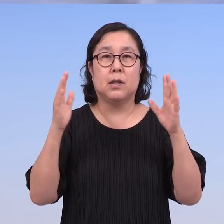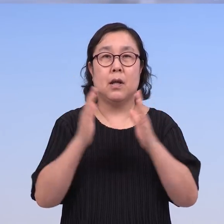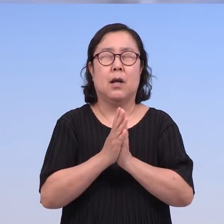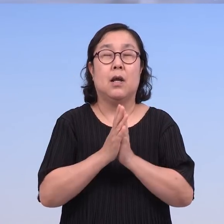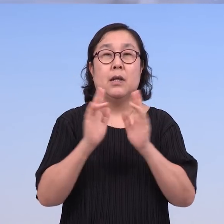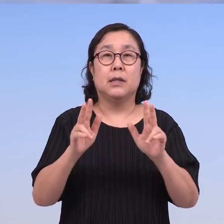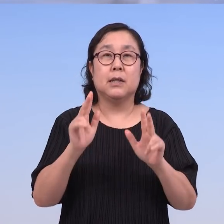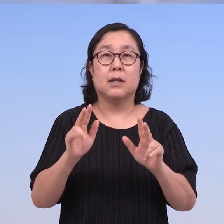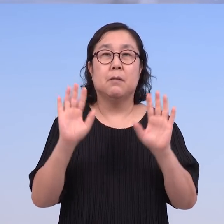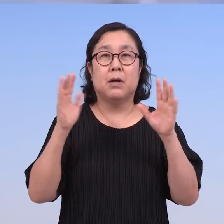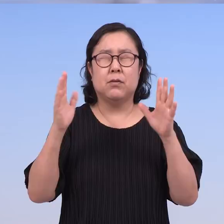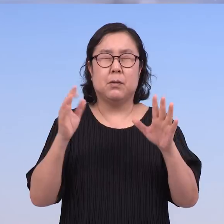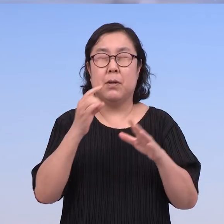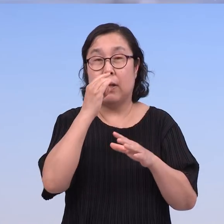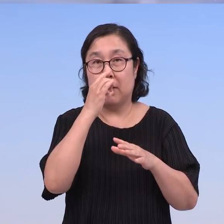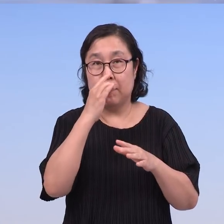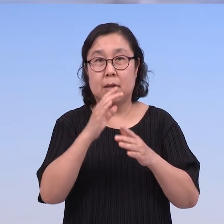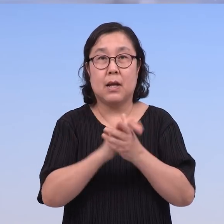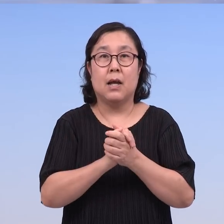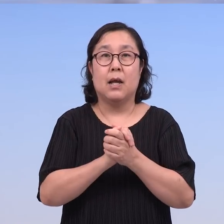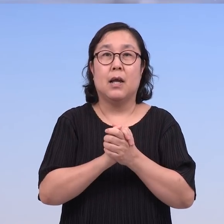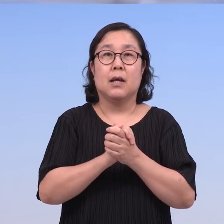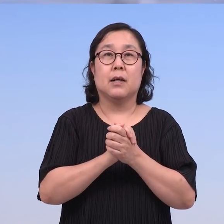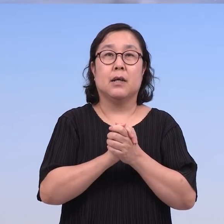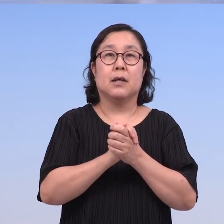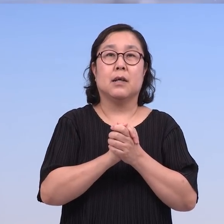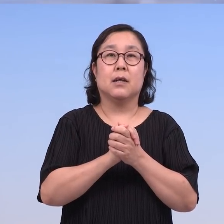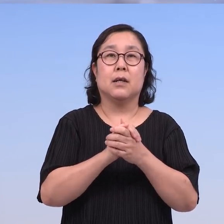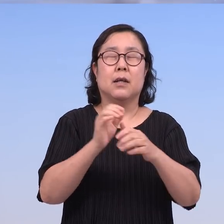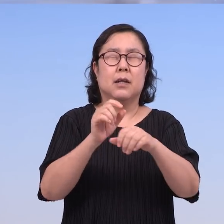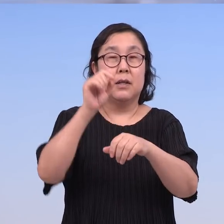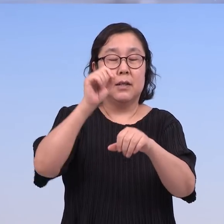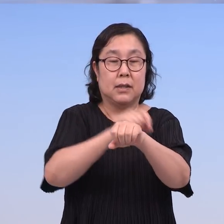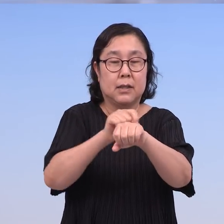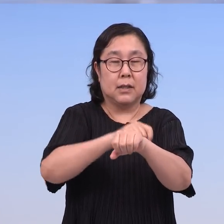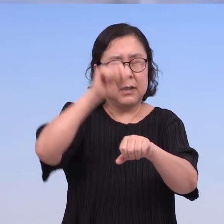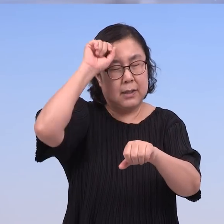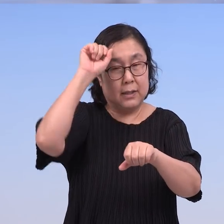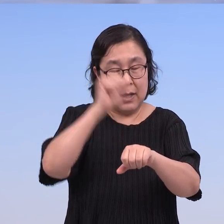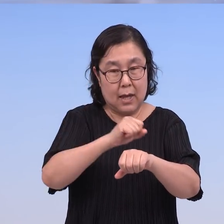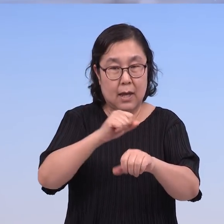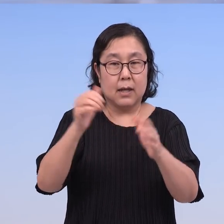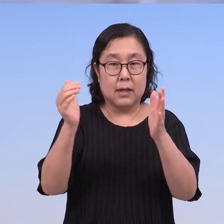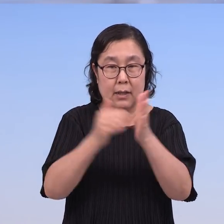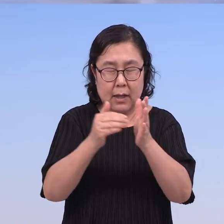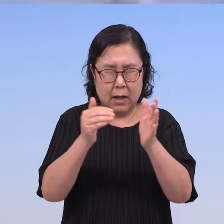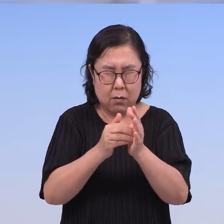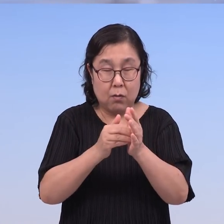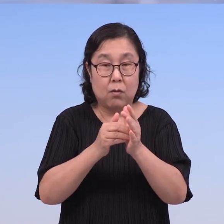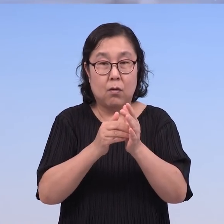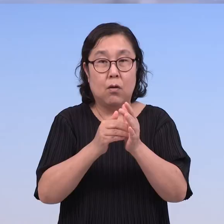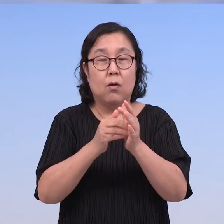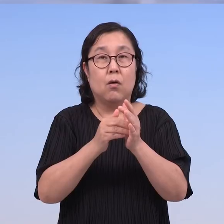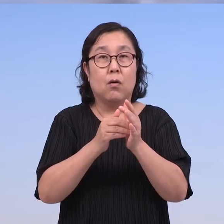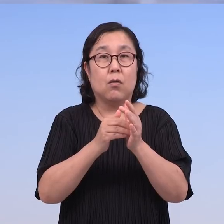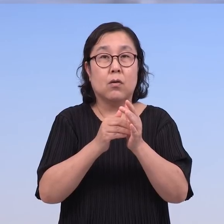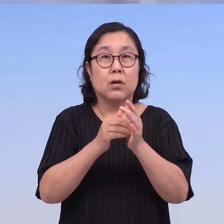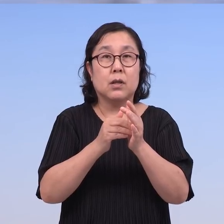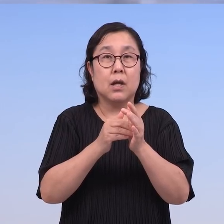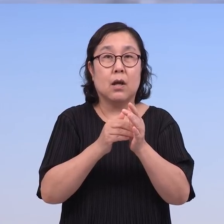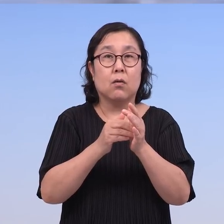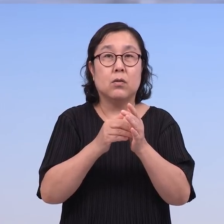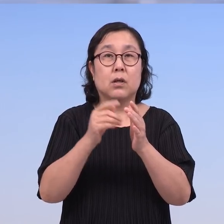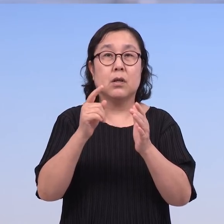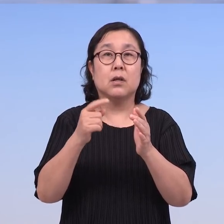근데 지금 박수 치면 안 되는 게, 이제 이번 특세 지나고 또 결국 수술해야 되겠습니다. 이러면 곤란한데요, 제가 지금 뭐